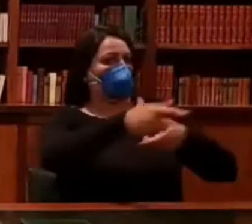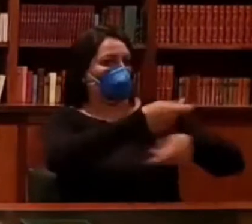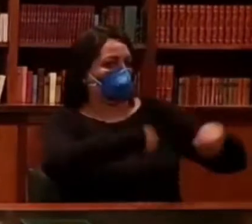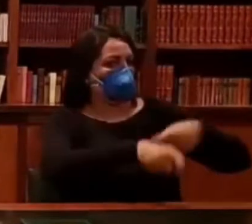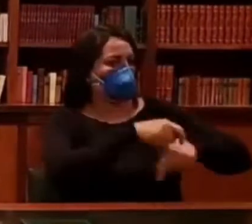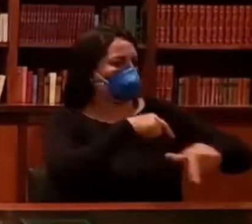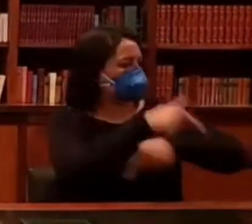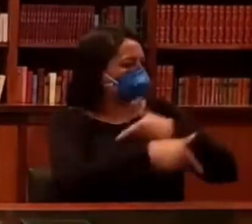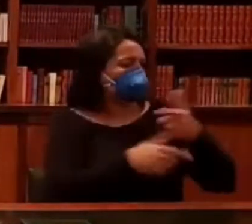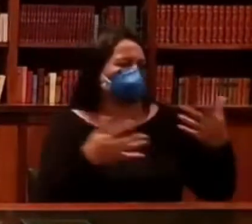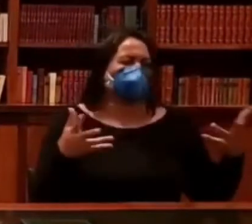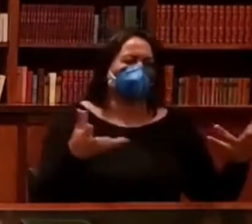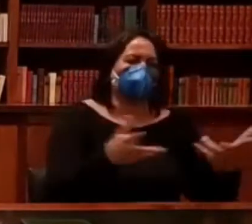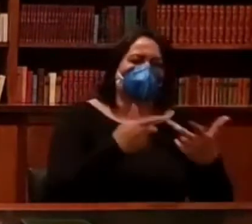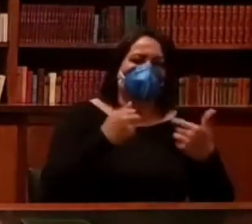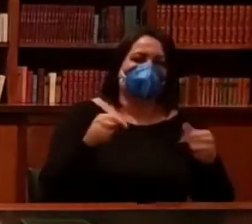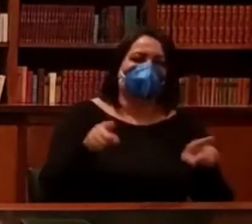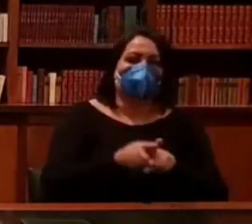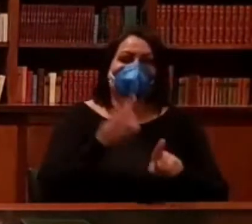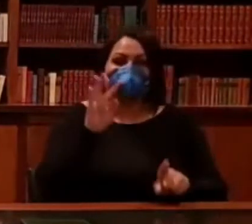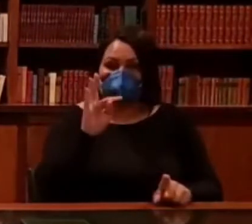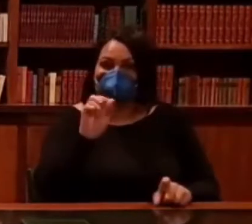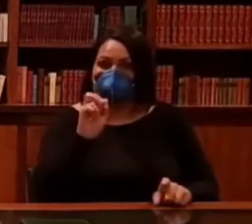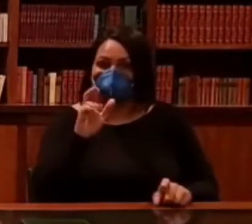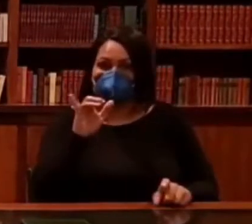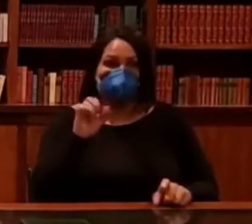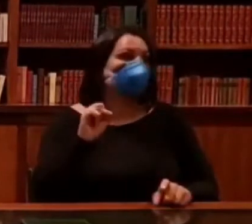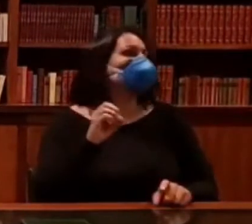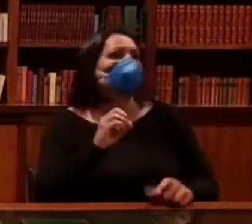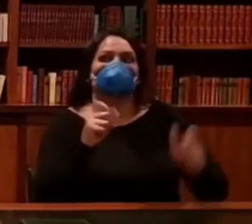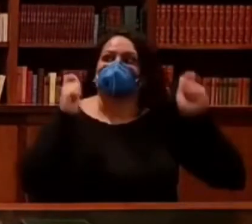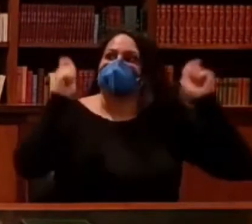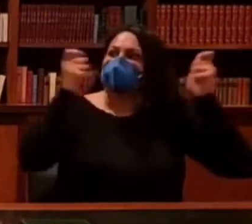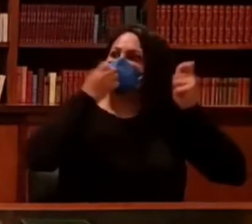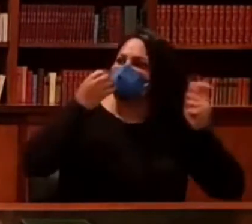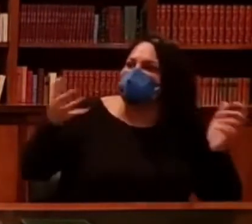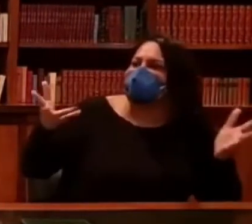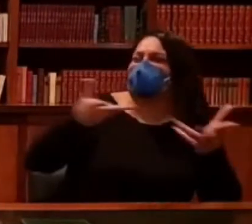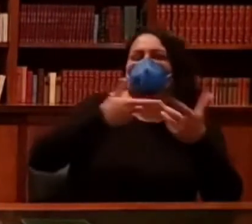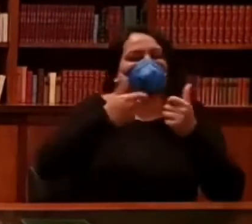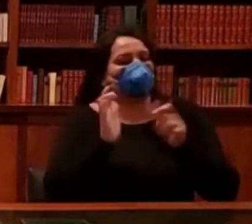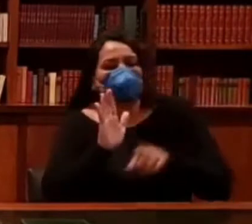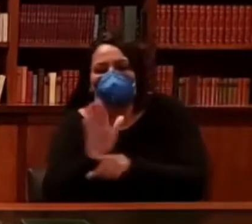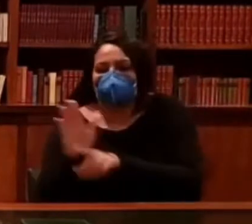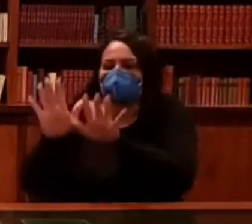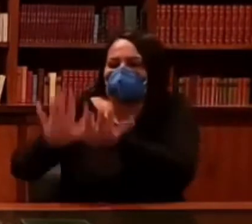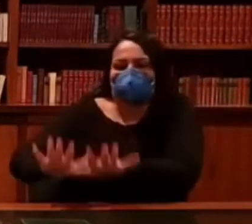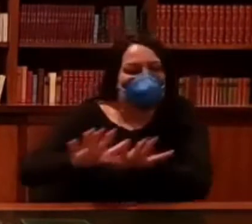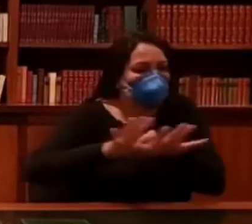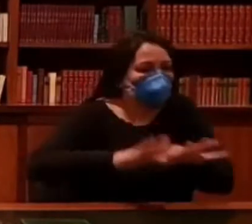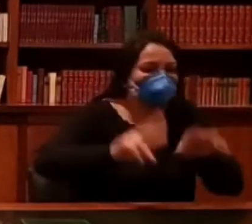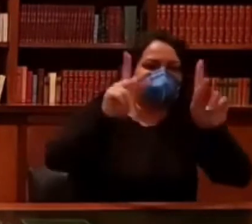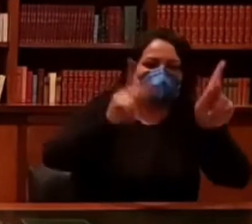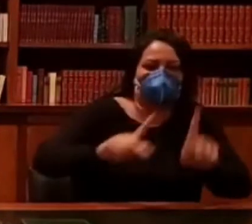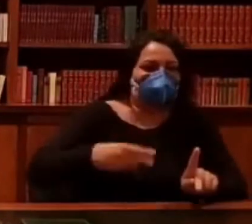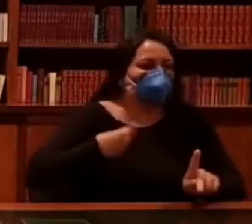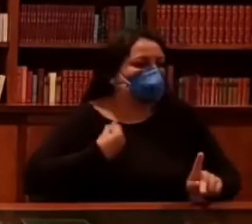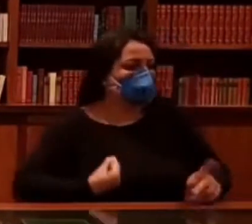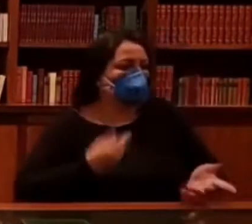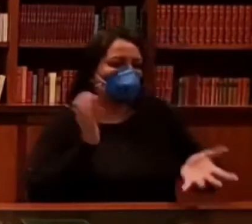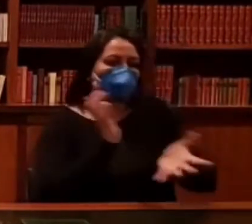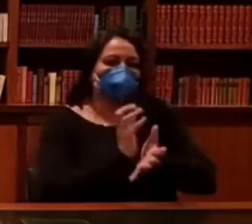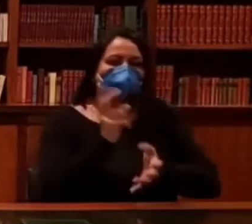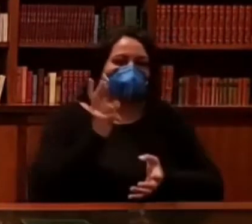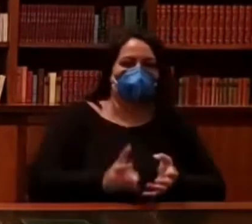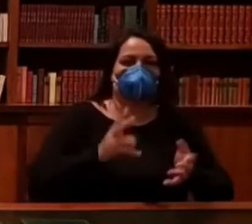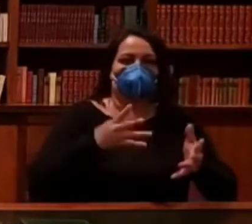Muito ponderado, né? O Tarcísio está vibrando com ele. Ele está resolvendo também, apaziguando a participação em grande parte dele,